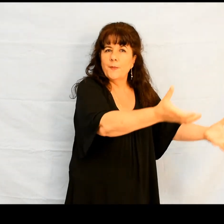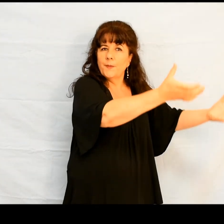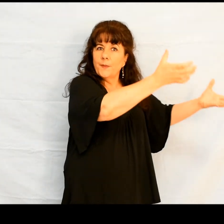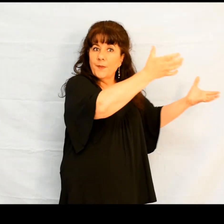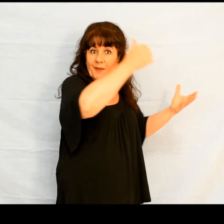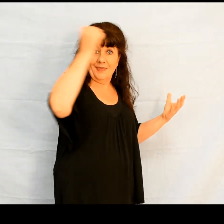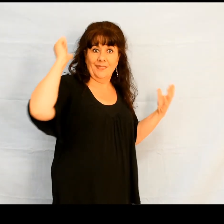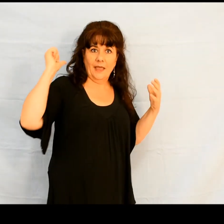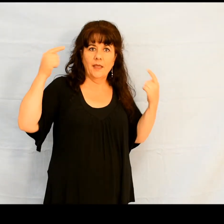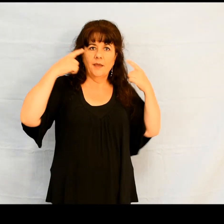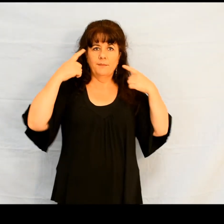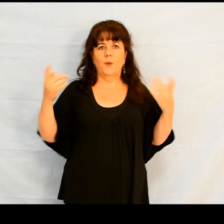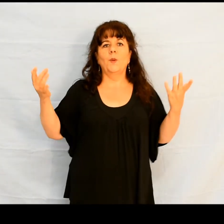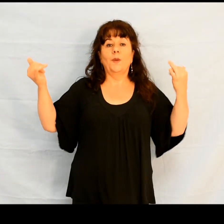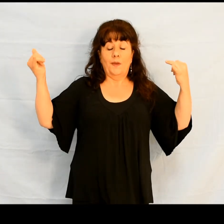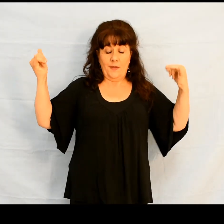Il s'assit dessus.